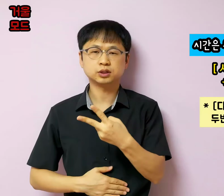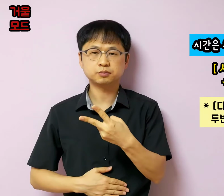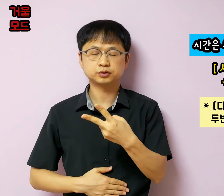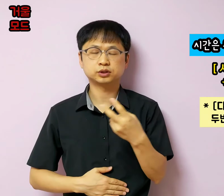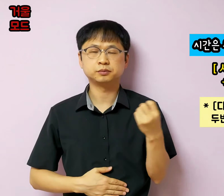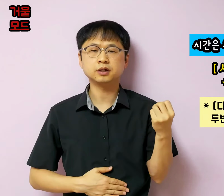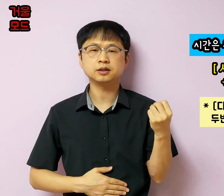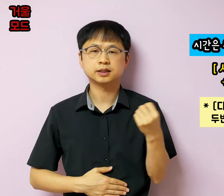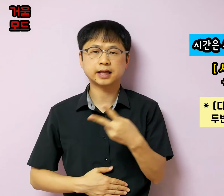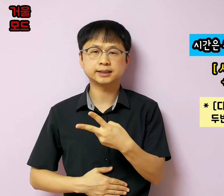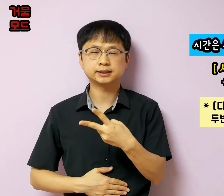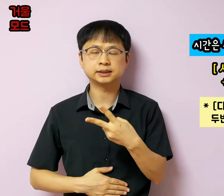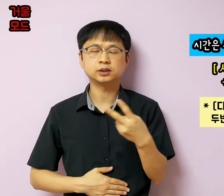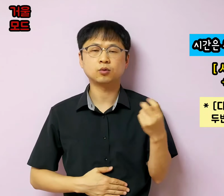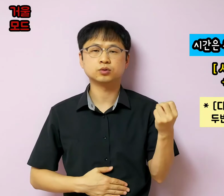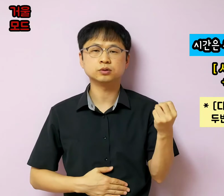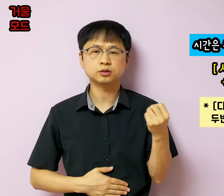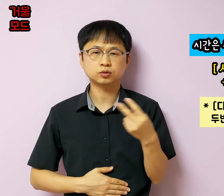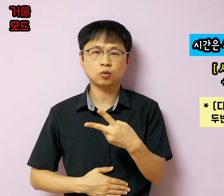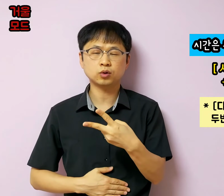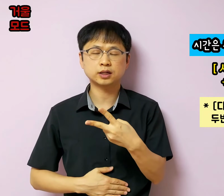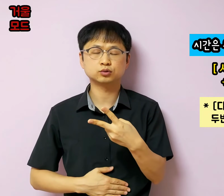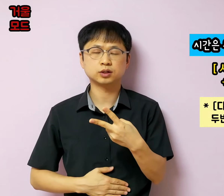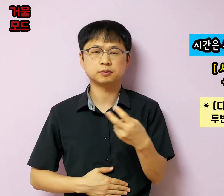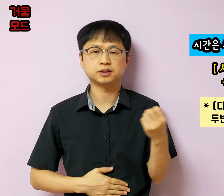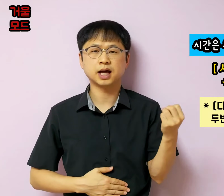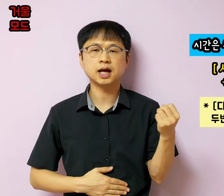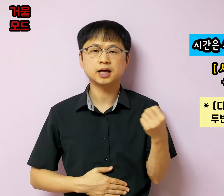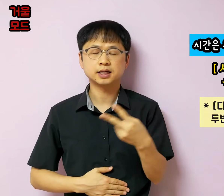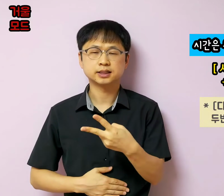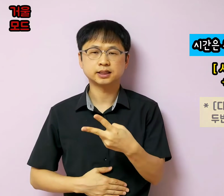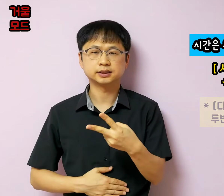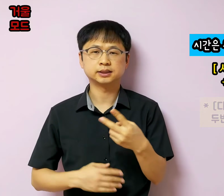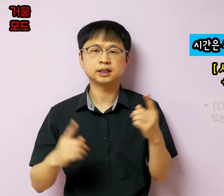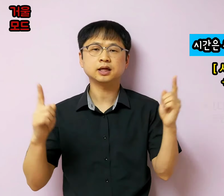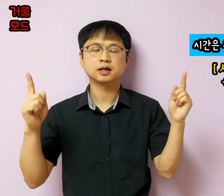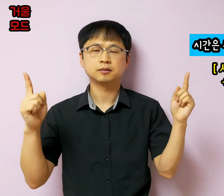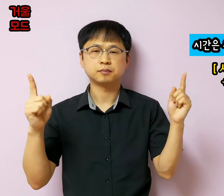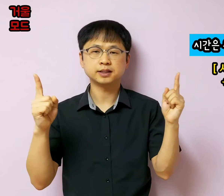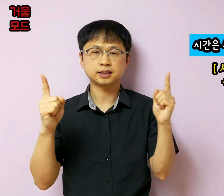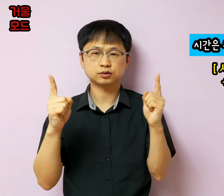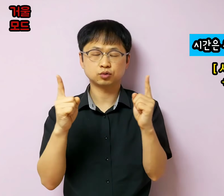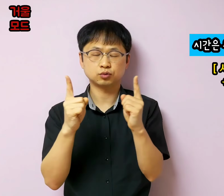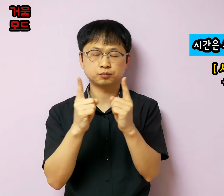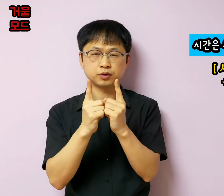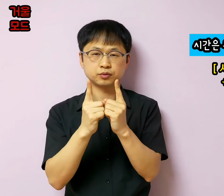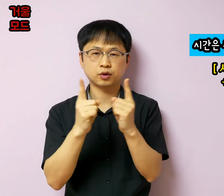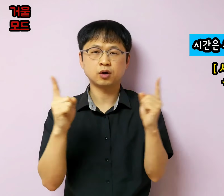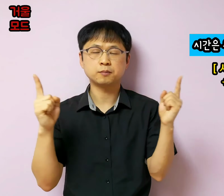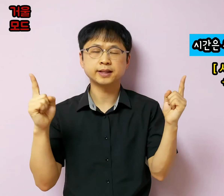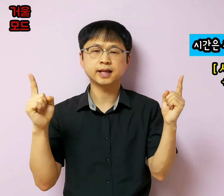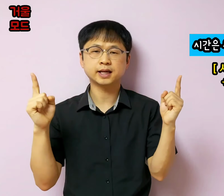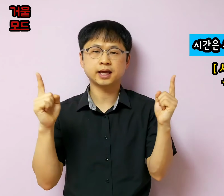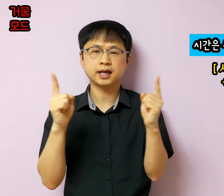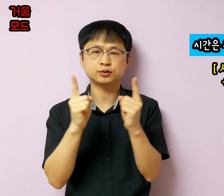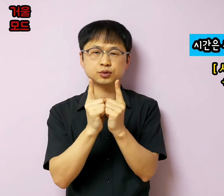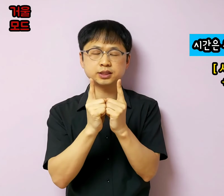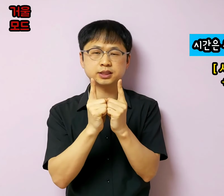중지를 펴주시면 다시 혹은 또라는 수어가 됩니다. 다시 만나다 수어 배웠고요. 만나게